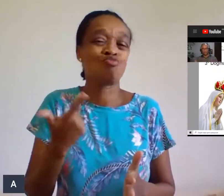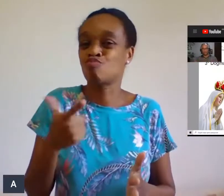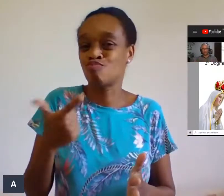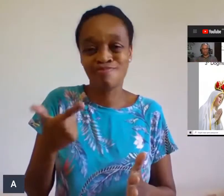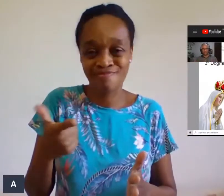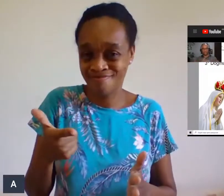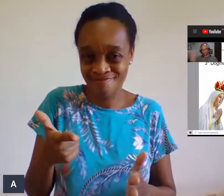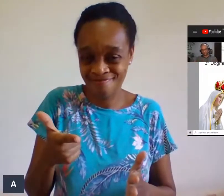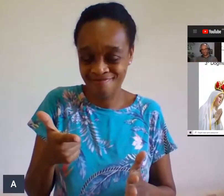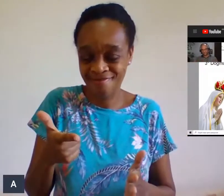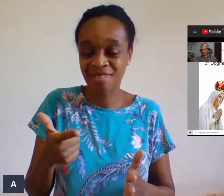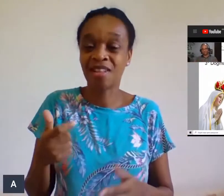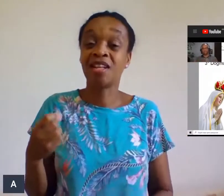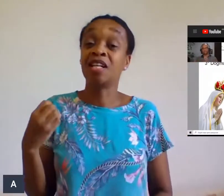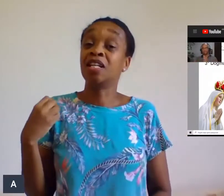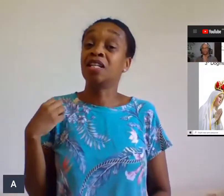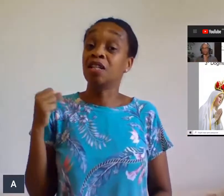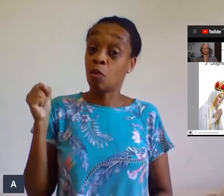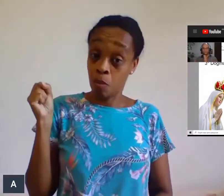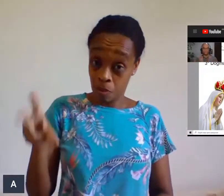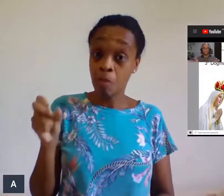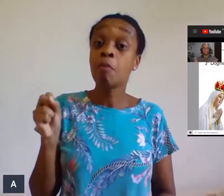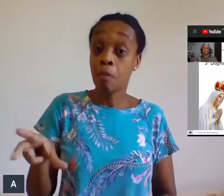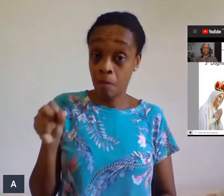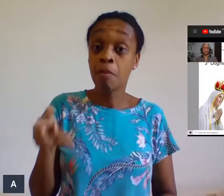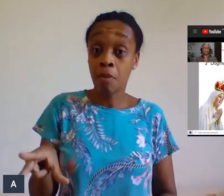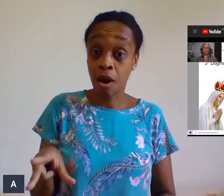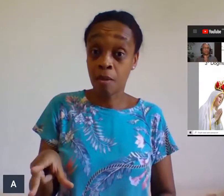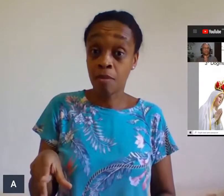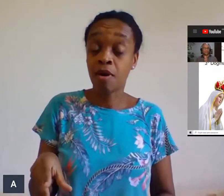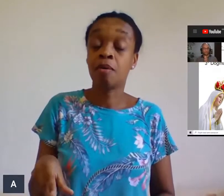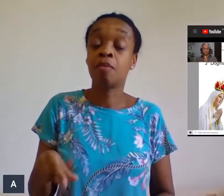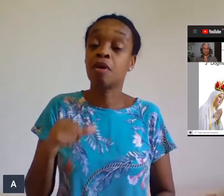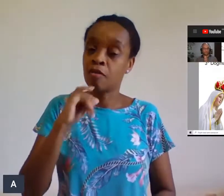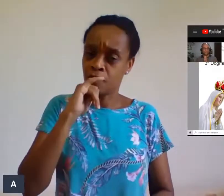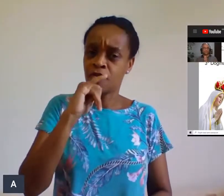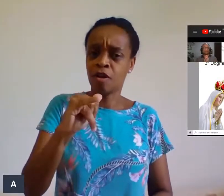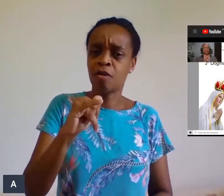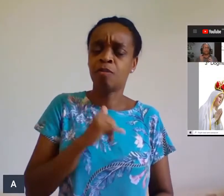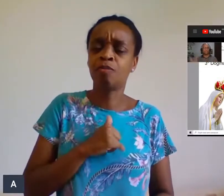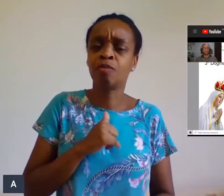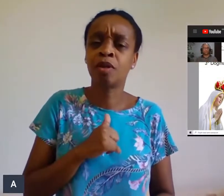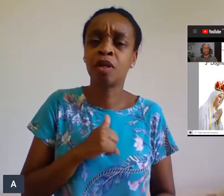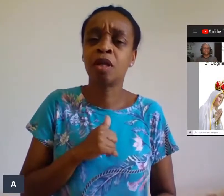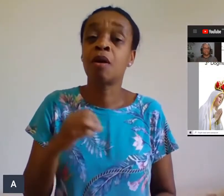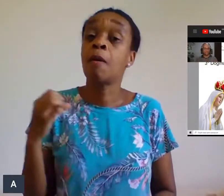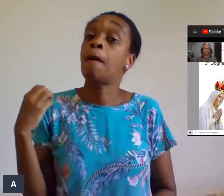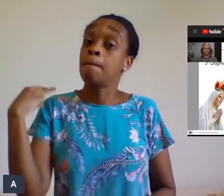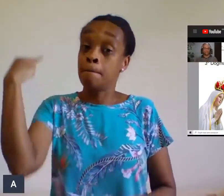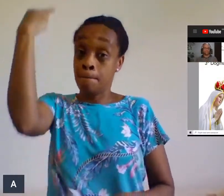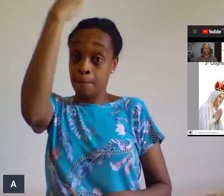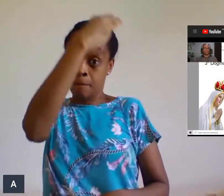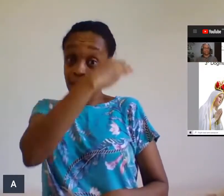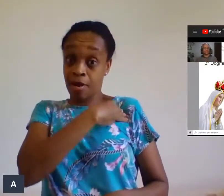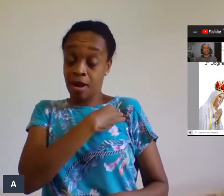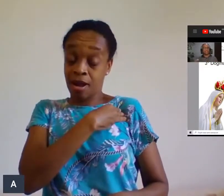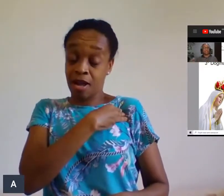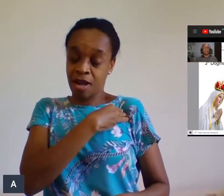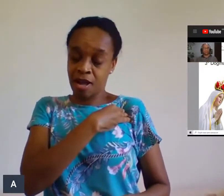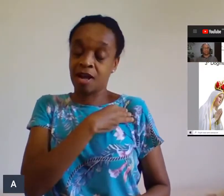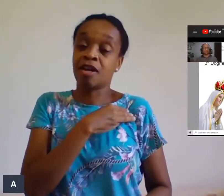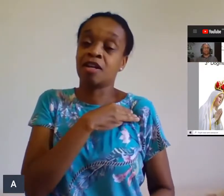Papa Pio IX definiu esse terceiro dogma mariano. Imaculada Conceição. E